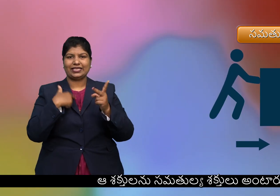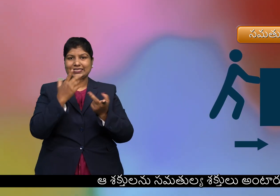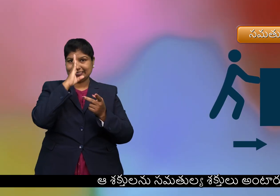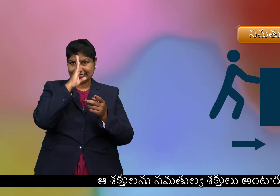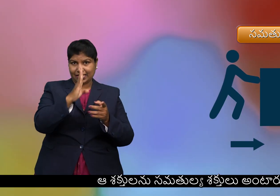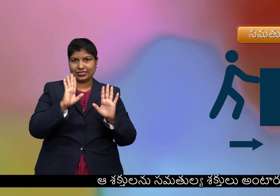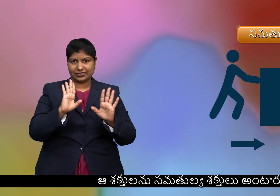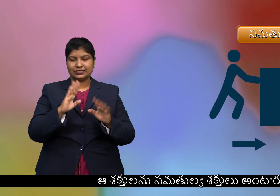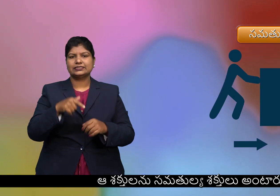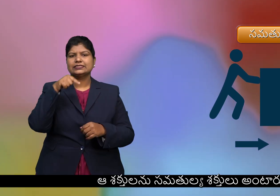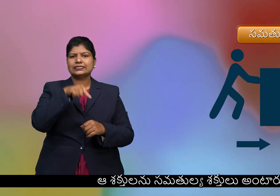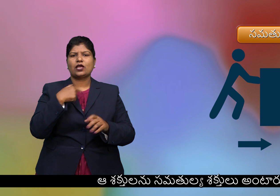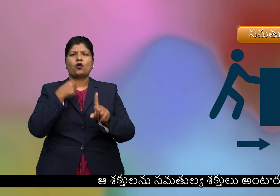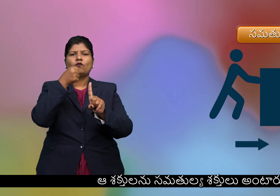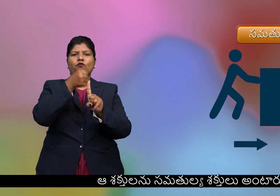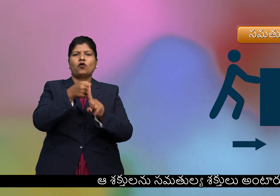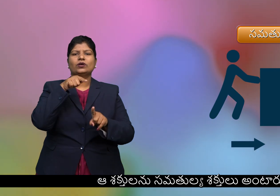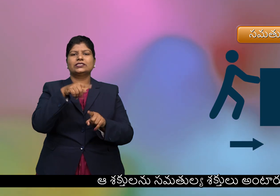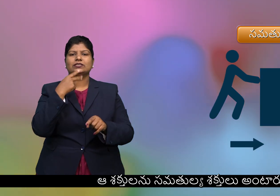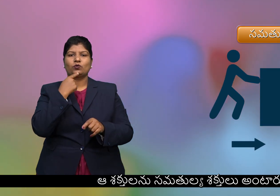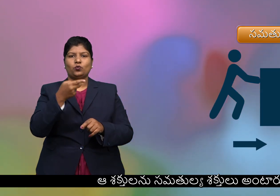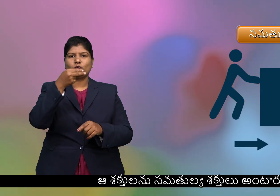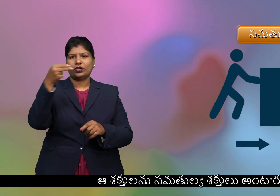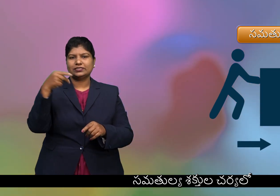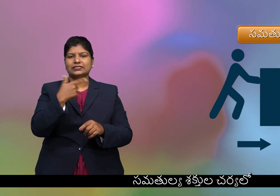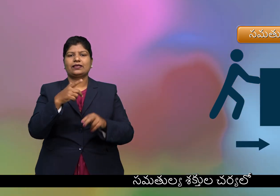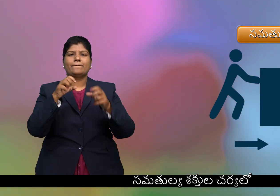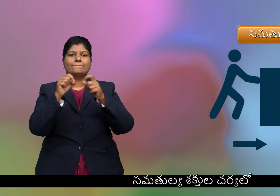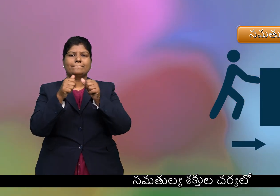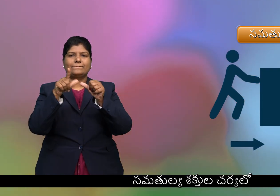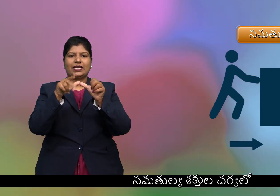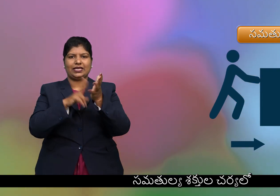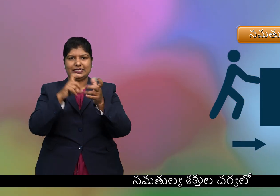ఆ శక్తులను సమతుల్య శక్తులు అంటారు. సమతుల్య శక్తుల చర్యలో